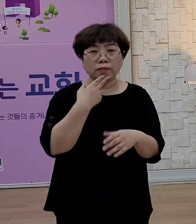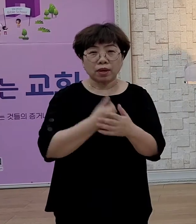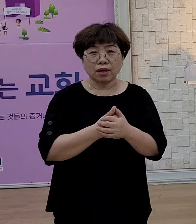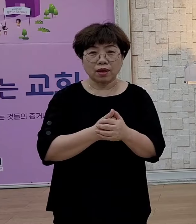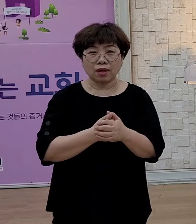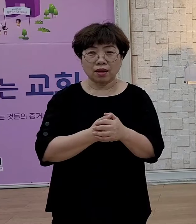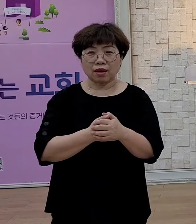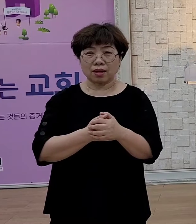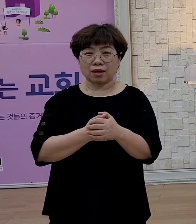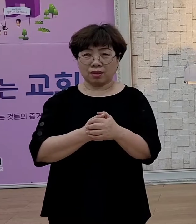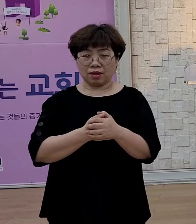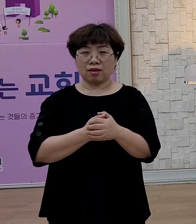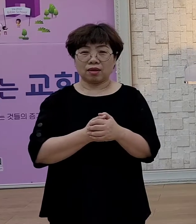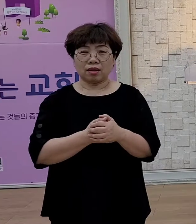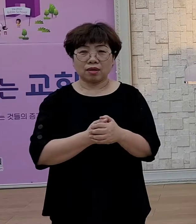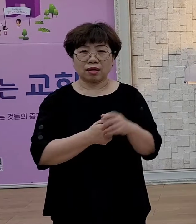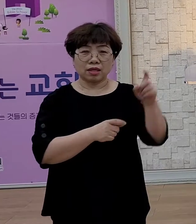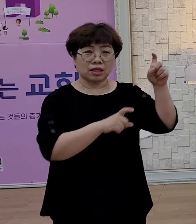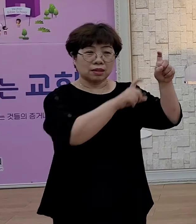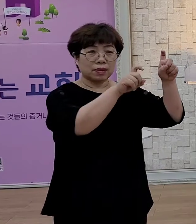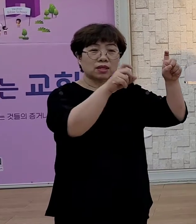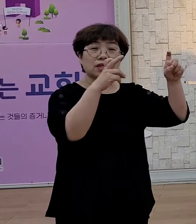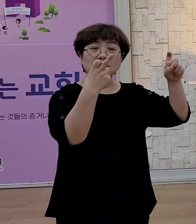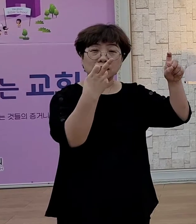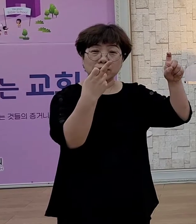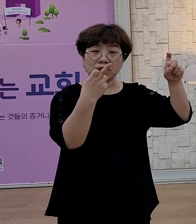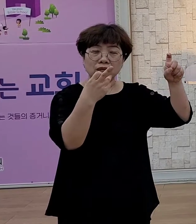짓느냐? 그래서 이스라엘 가보면요,